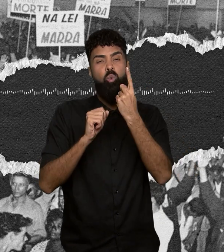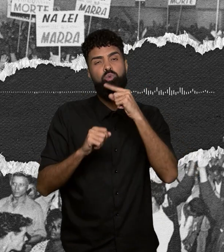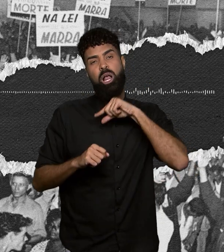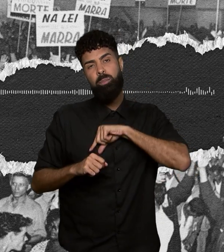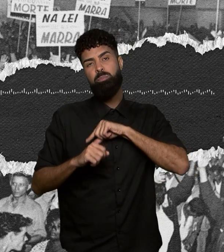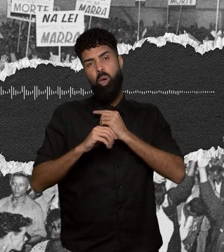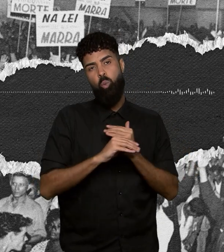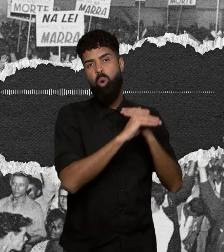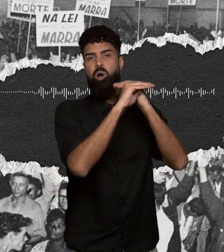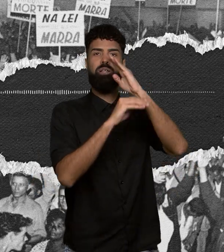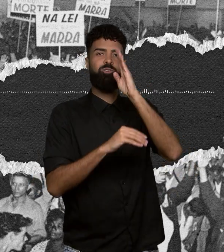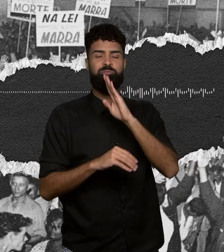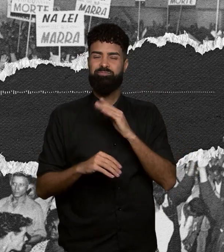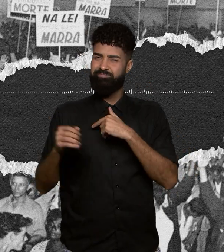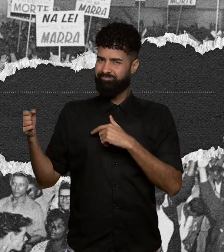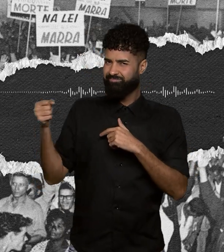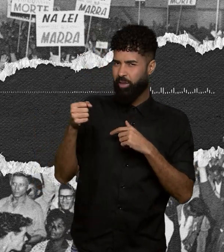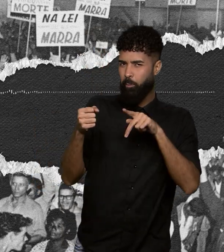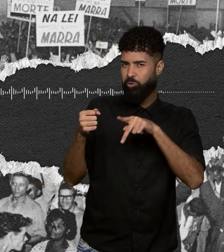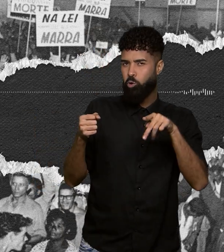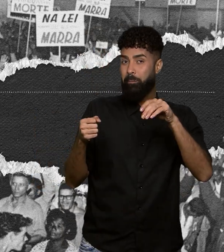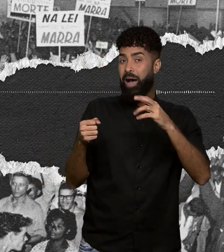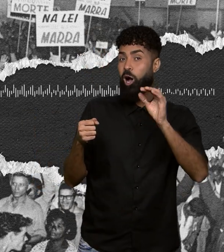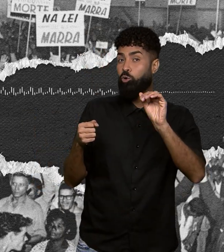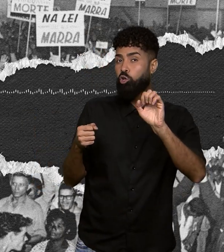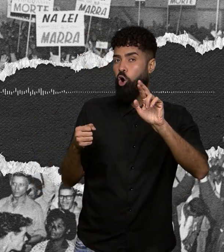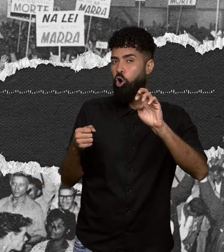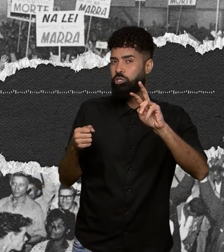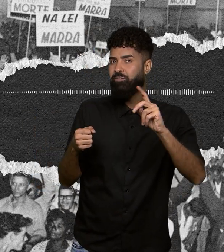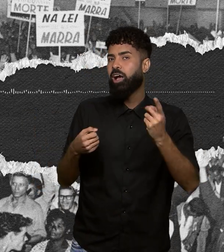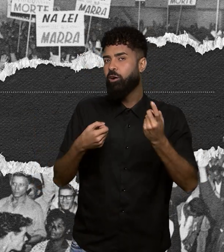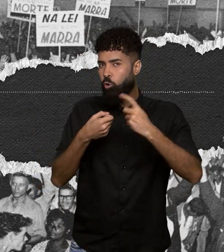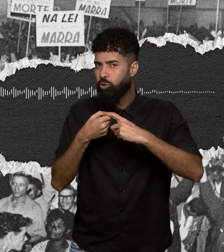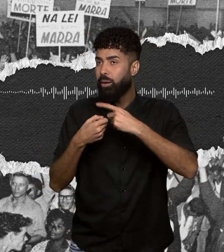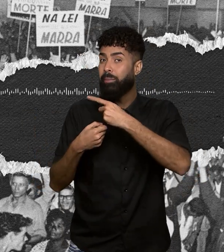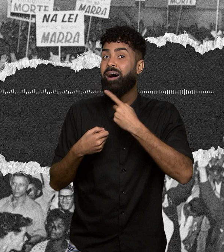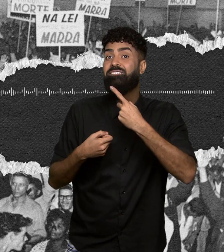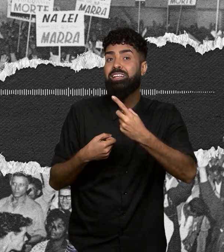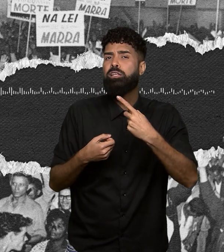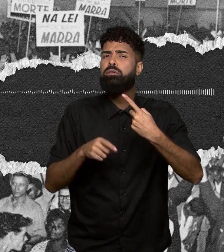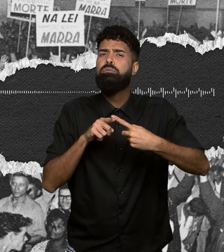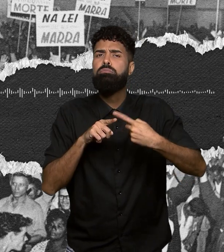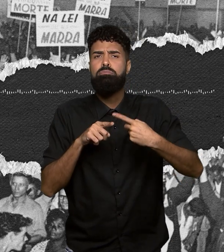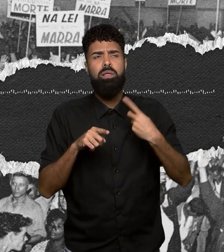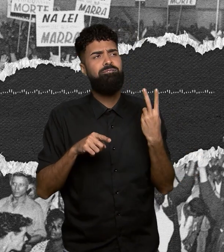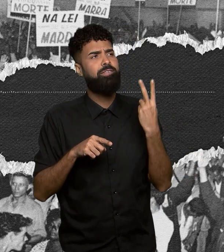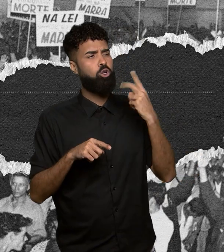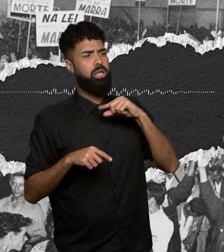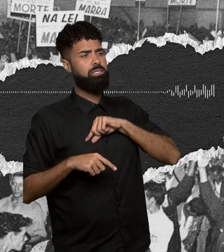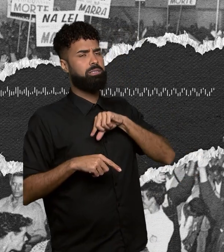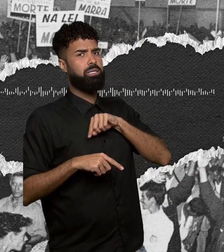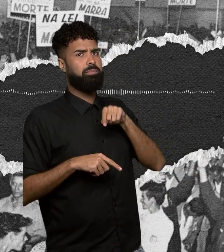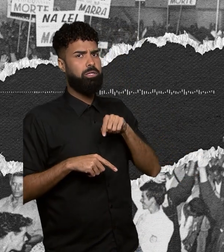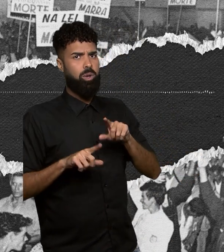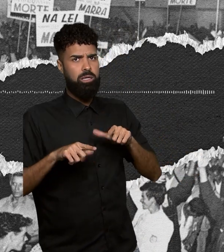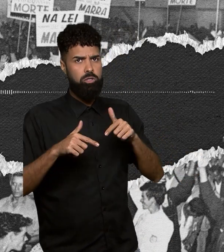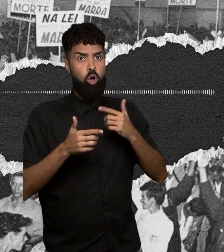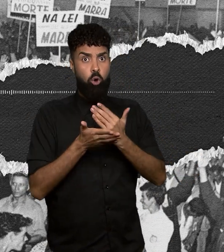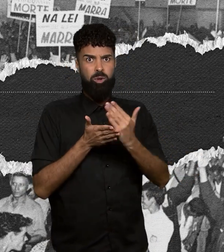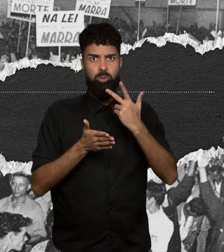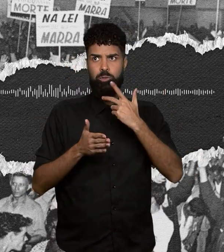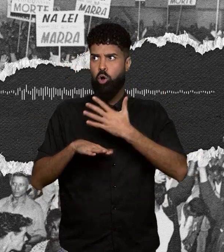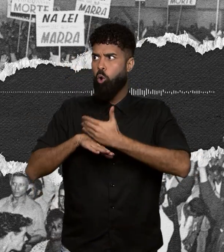hora de trazer o professor S Marcos Rocha de volta para contar porque medidas como essa da valorização do salário mínimo inflamou os